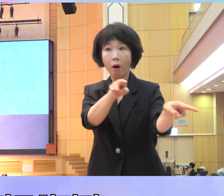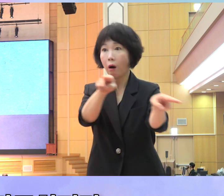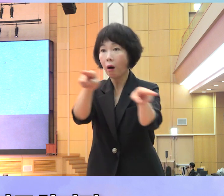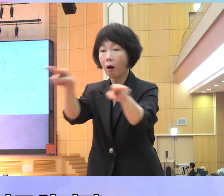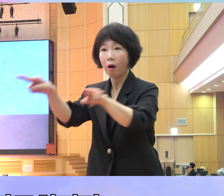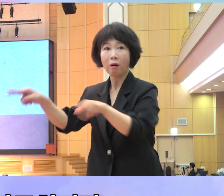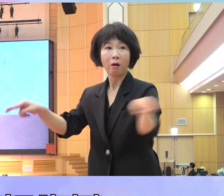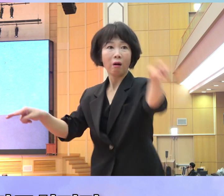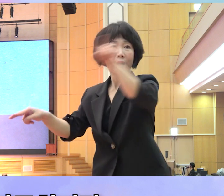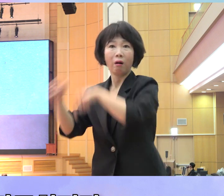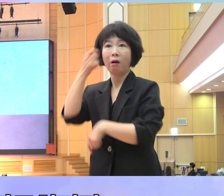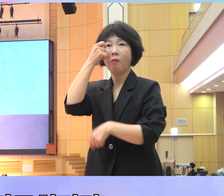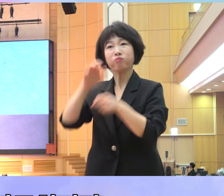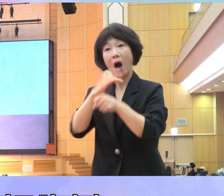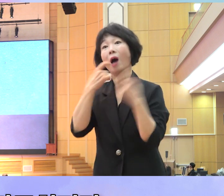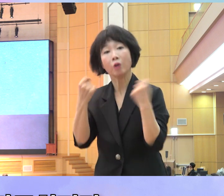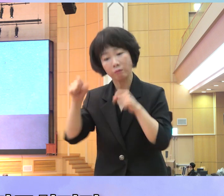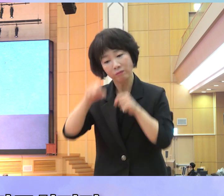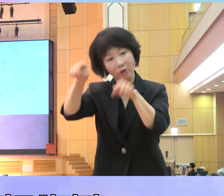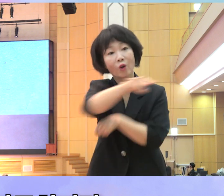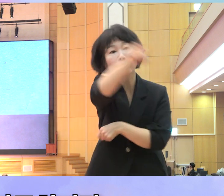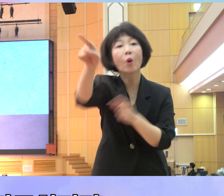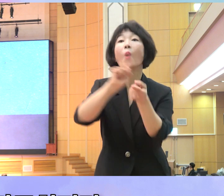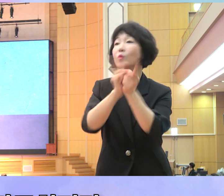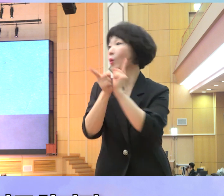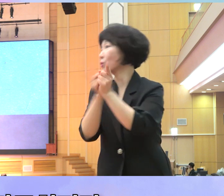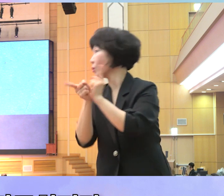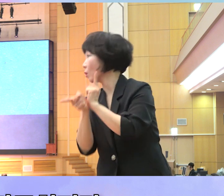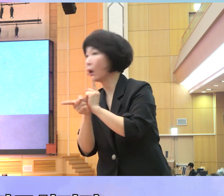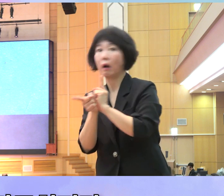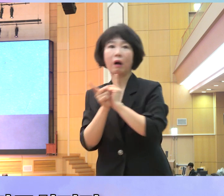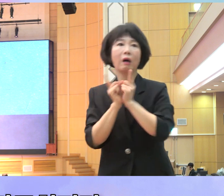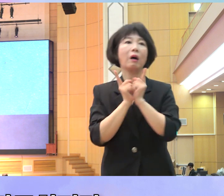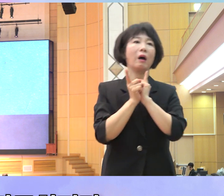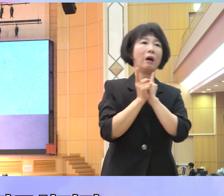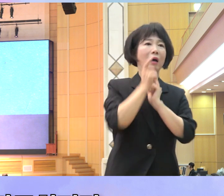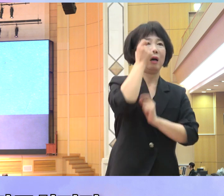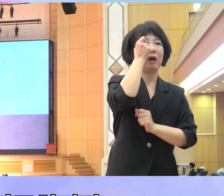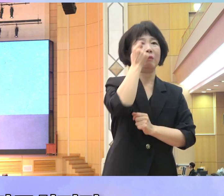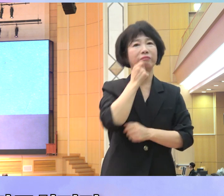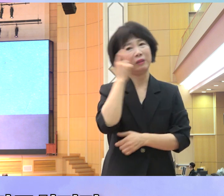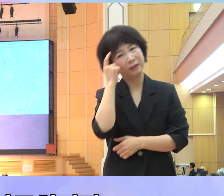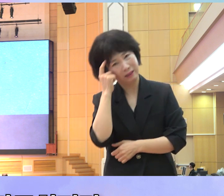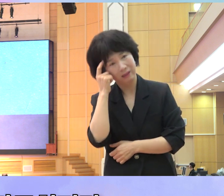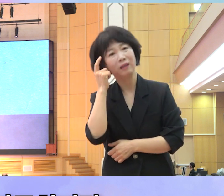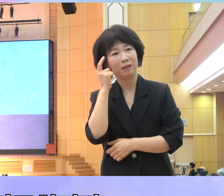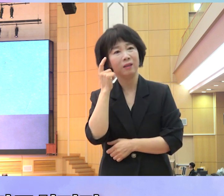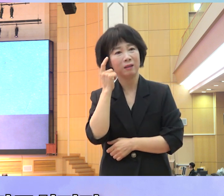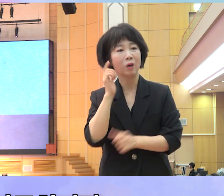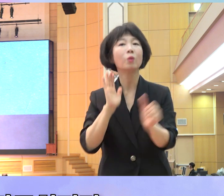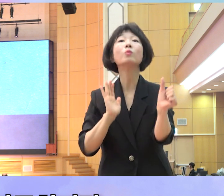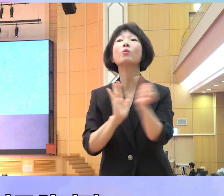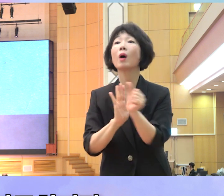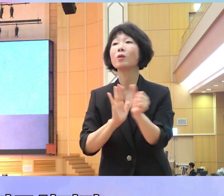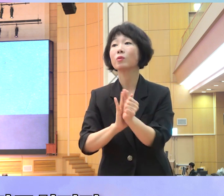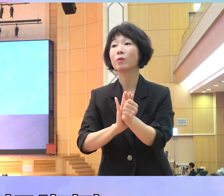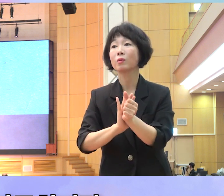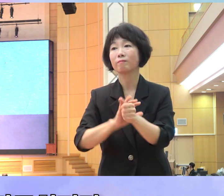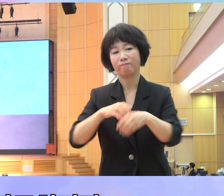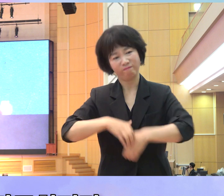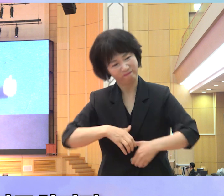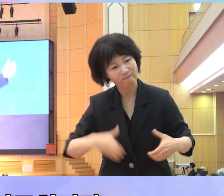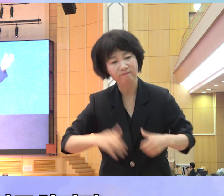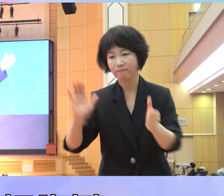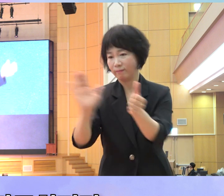것처럼, 불쌍히 여긴 것처럼 우리도 서로를 불쌍히 여기고, 그렇다고 또 이 설교하셨다고 또 집